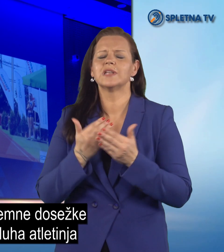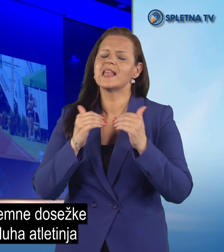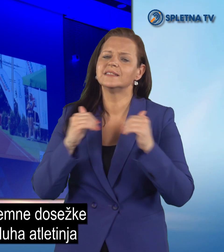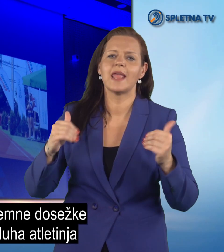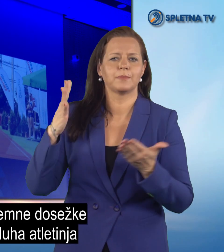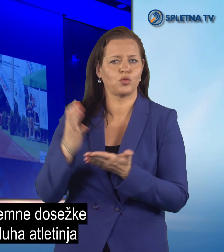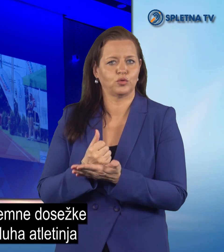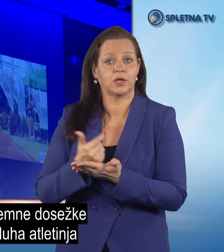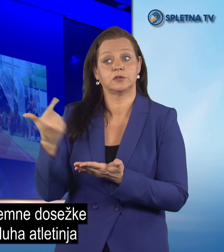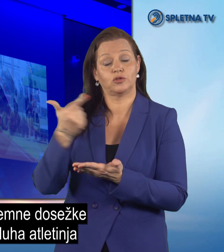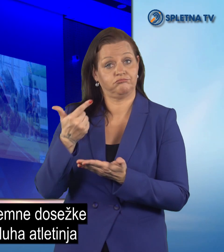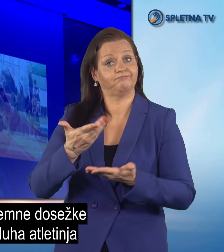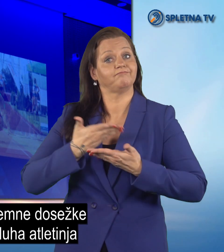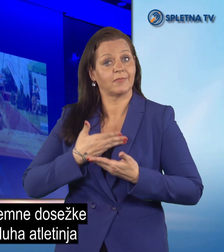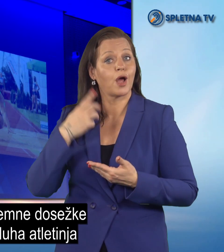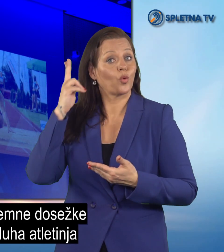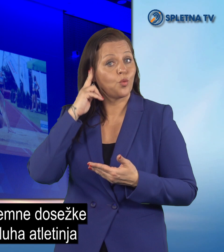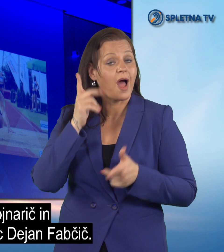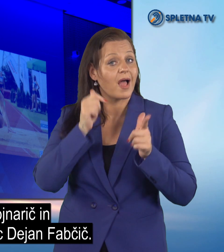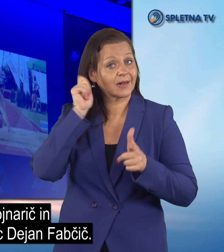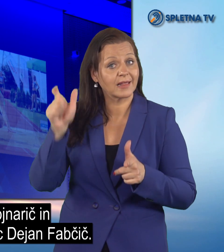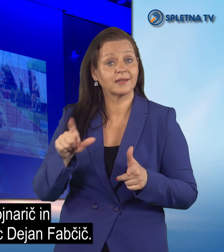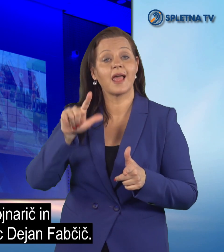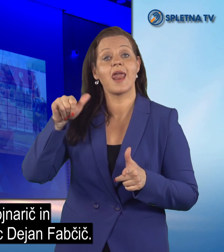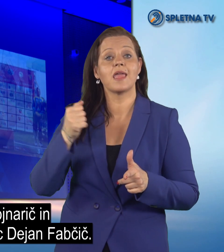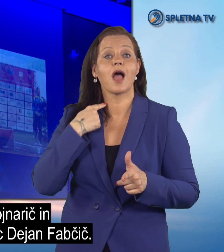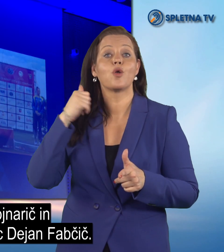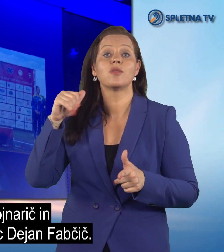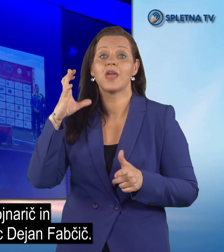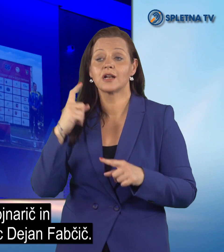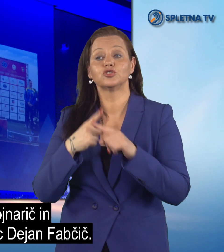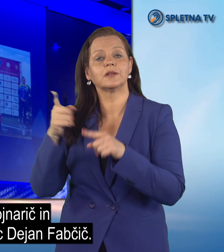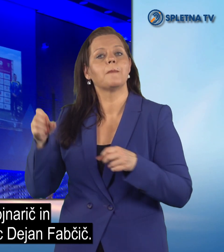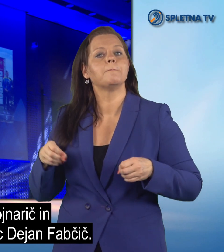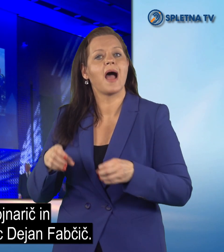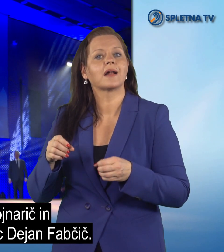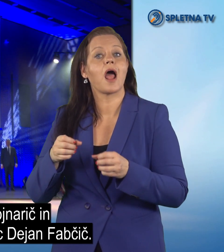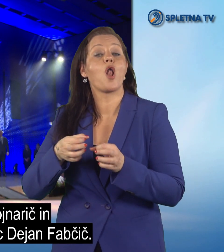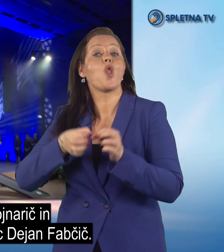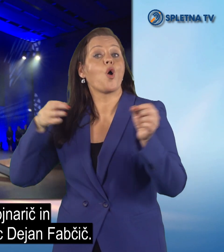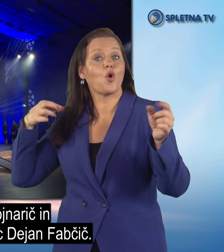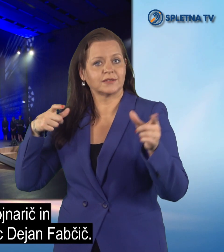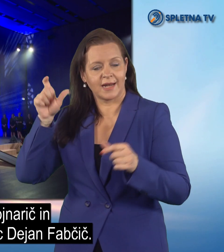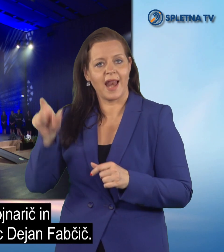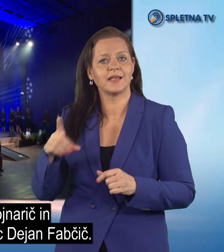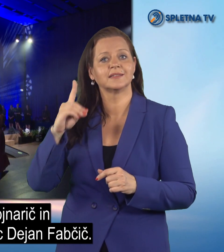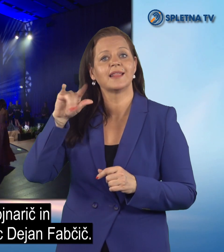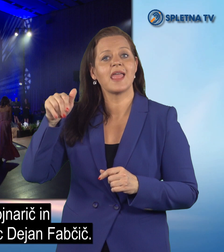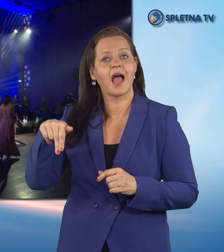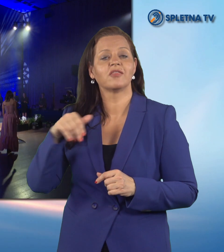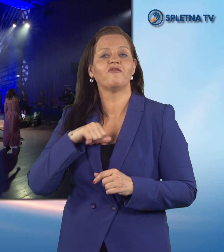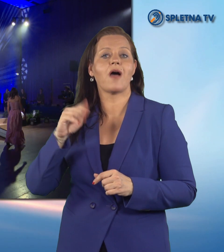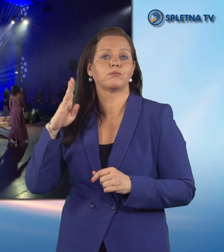Plaketo za izjemne dosežke sta prejela gluha atletinja Leja Glojnarič in para lokostrelec Dejan